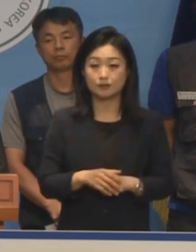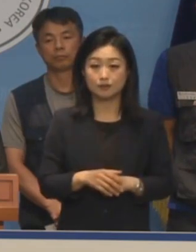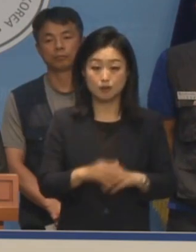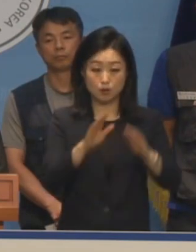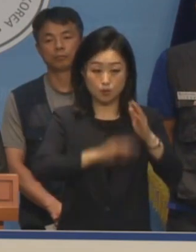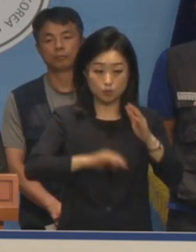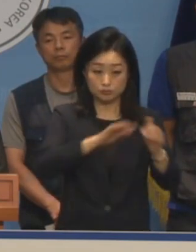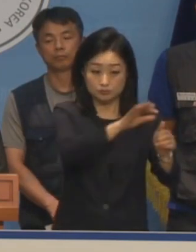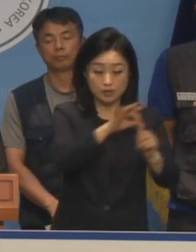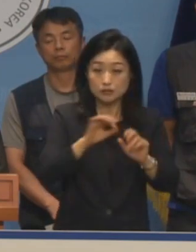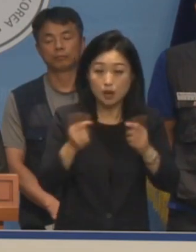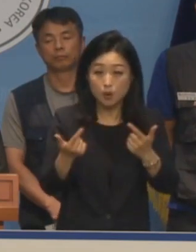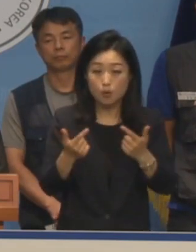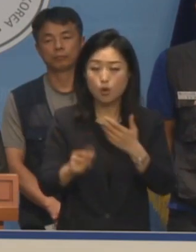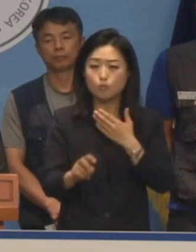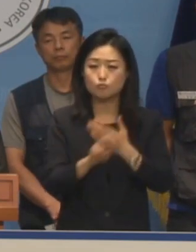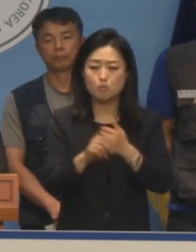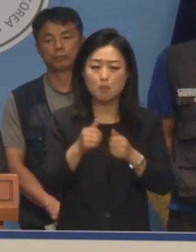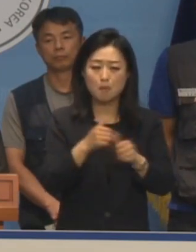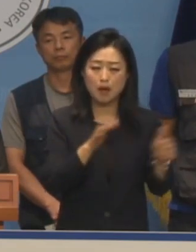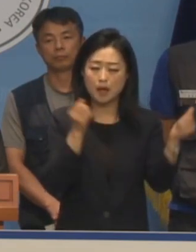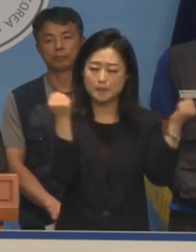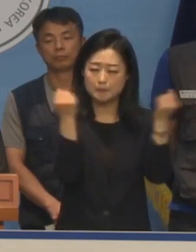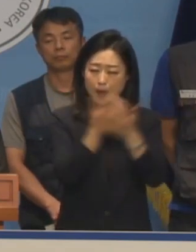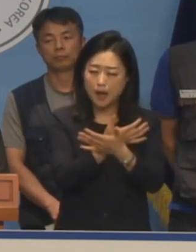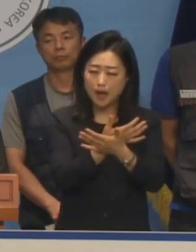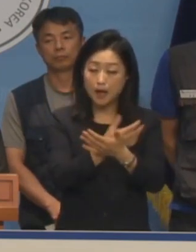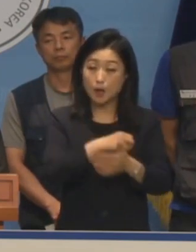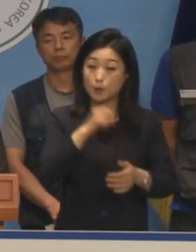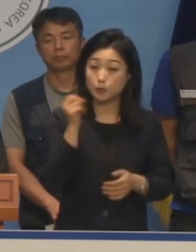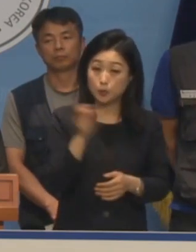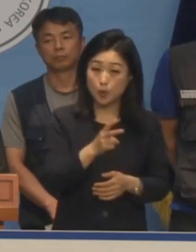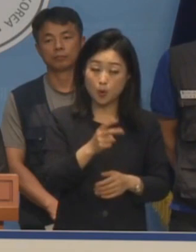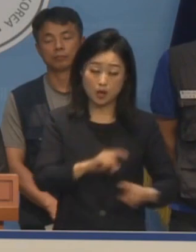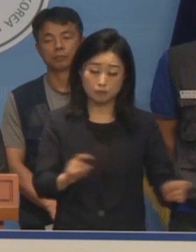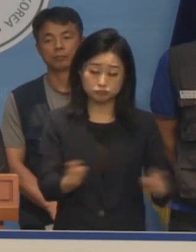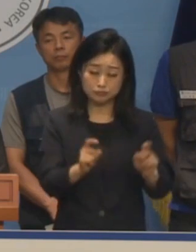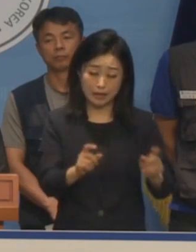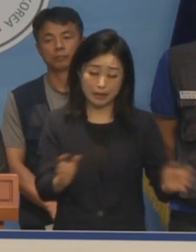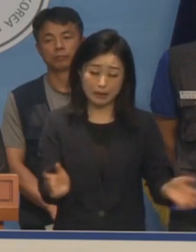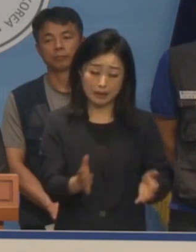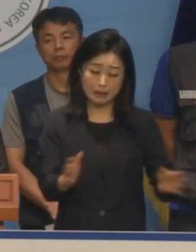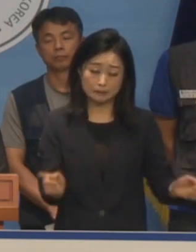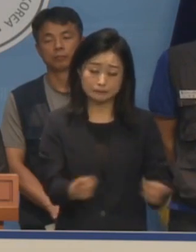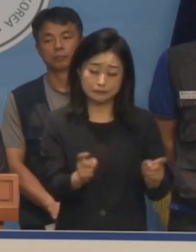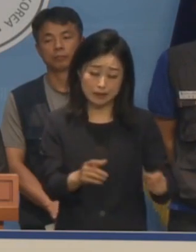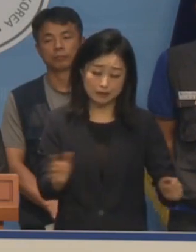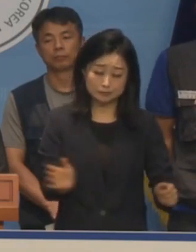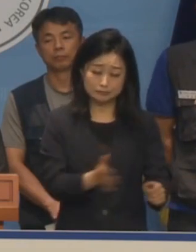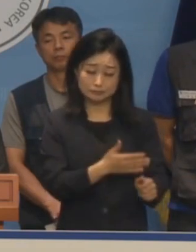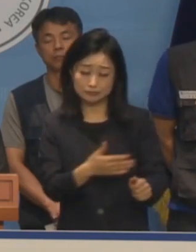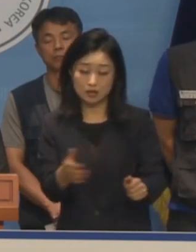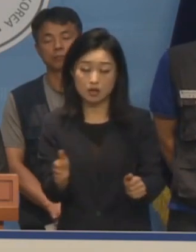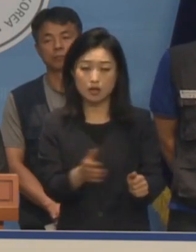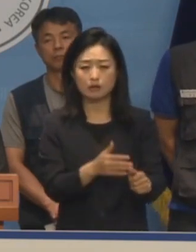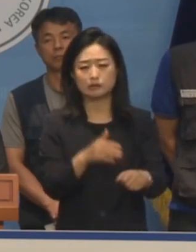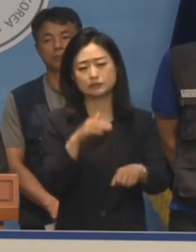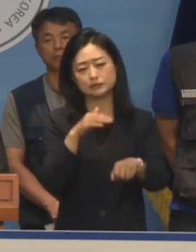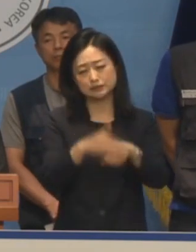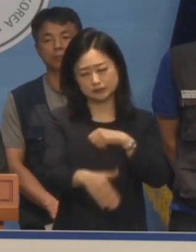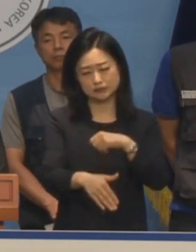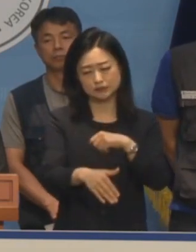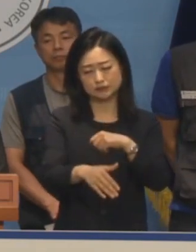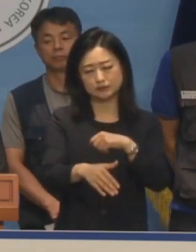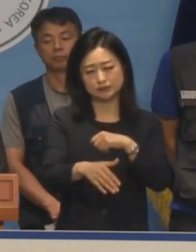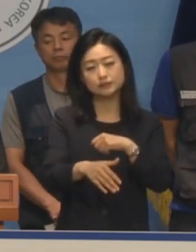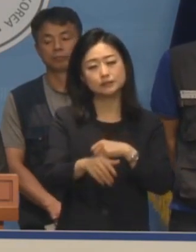이행 보다는 불법 파견을 은폐하고 또다시 분쟁과 갈등을 조성하는 것으로 어 그렇게 하고자